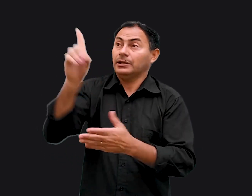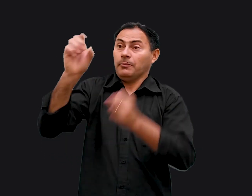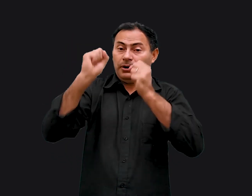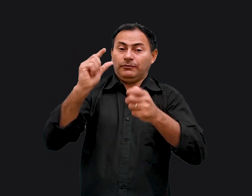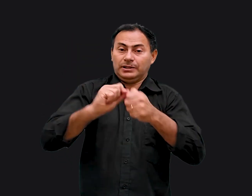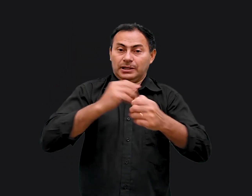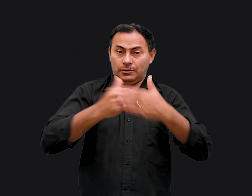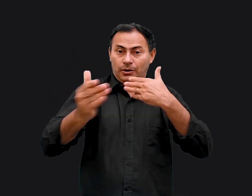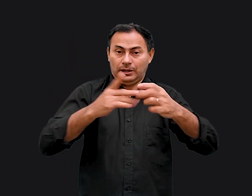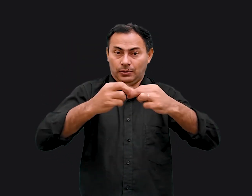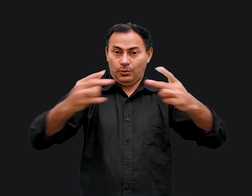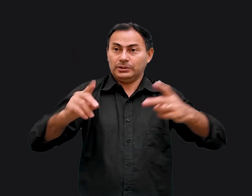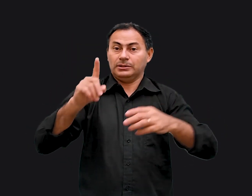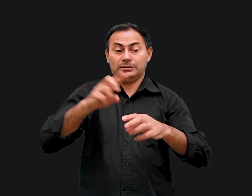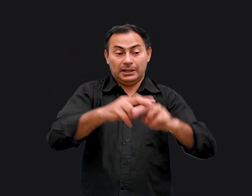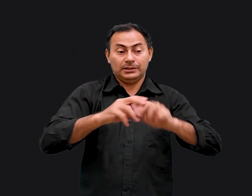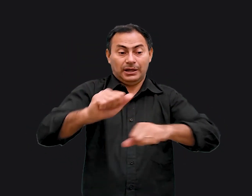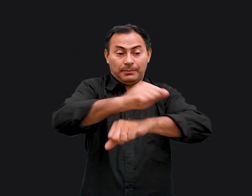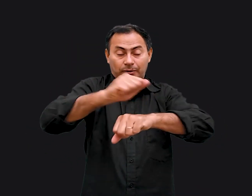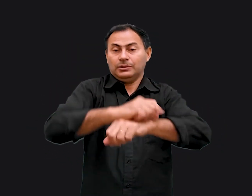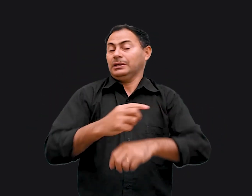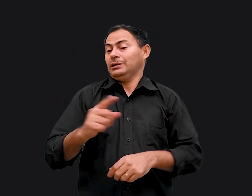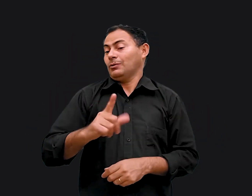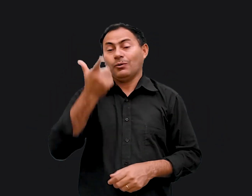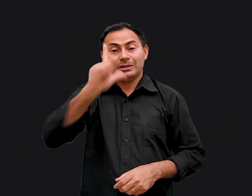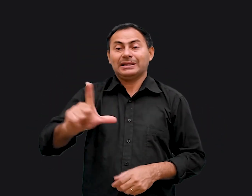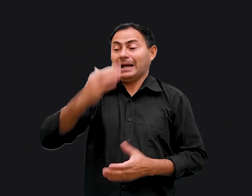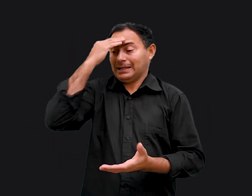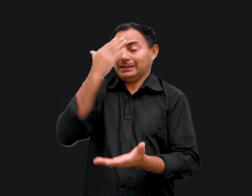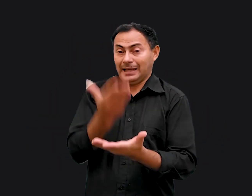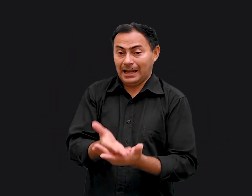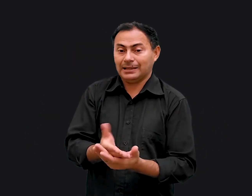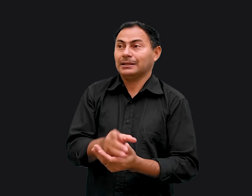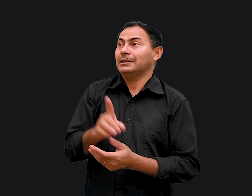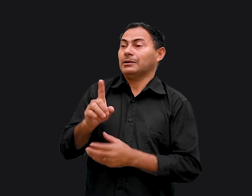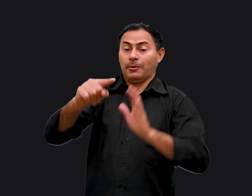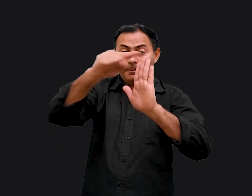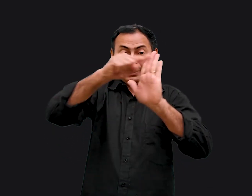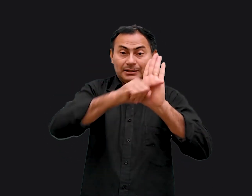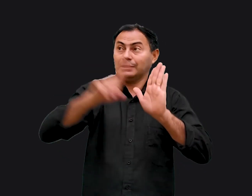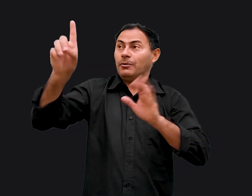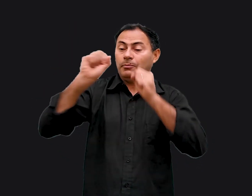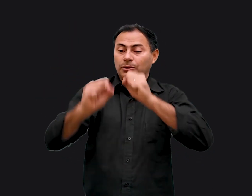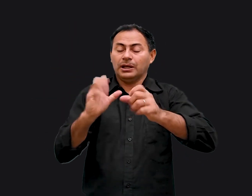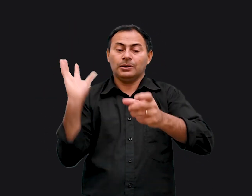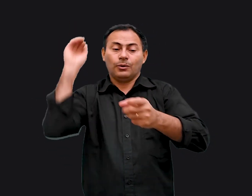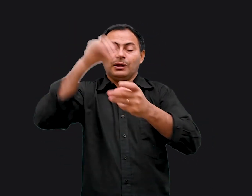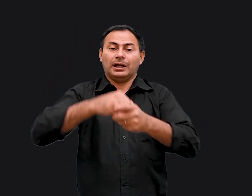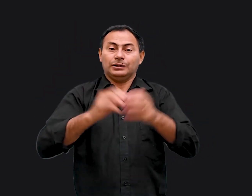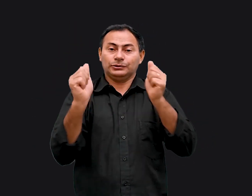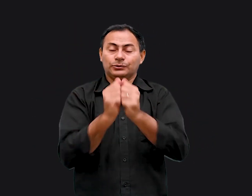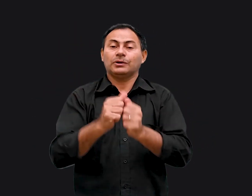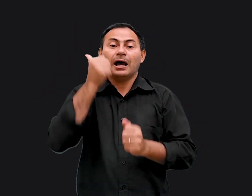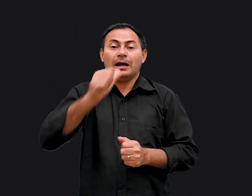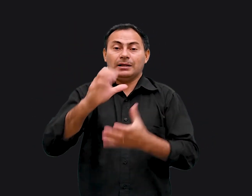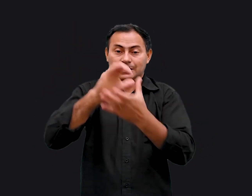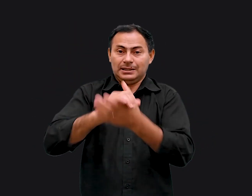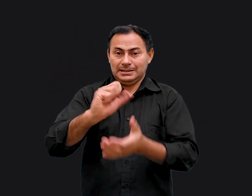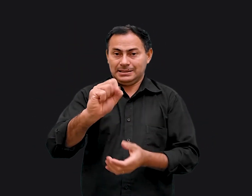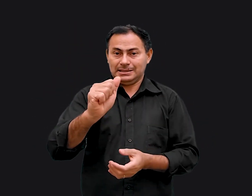poderia fazer qualquer coisa através dele. Mas o que ele não conseguia acreditar é que o plano de Deus pudesse incluir Sara. Note